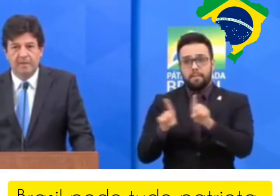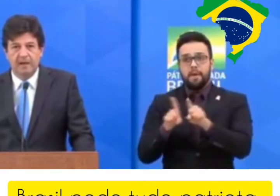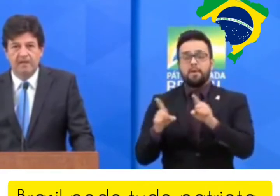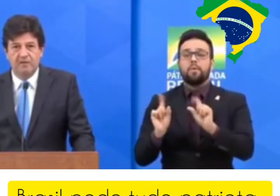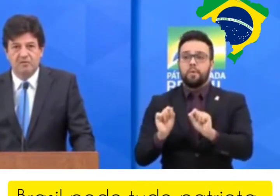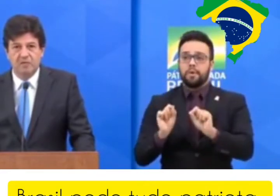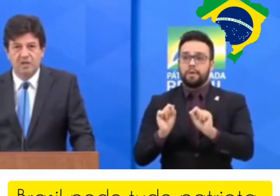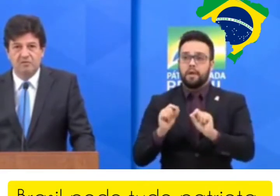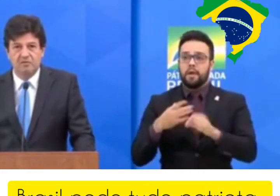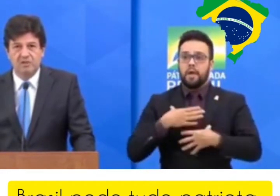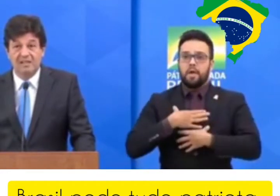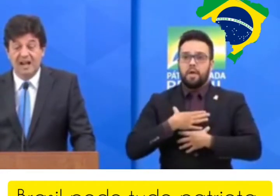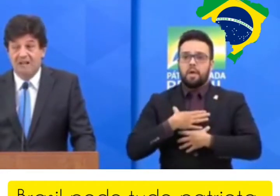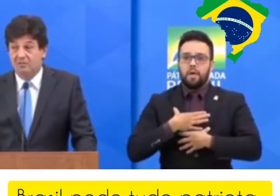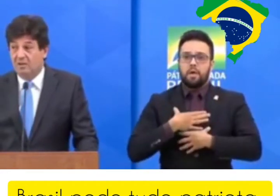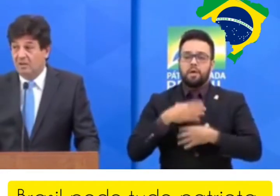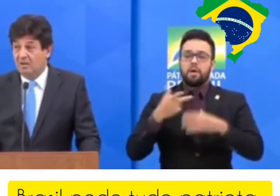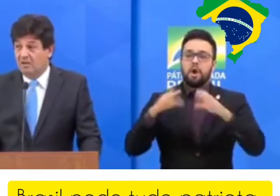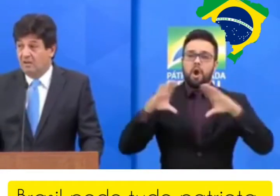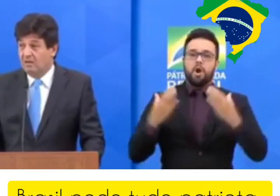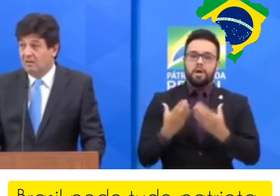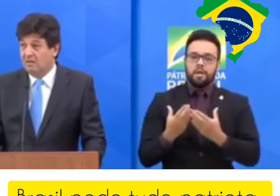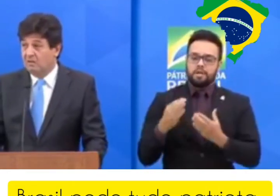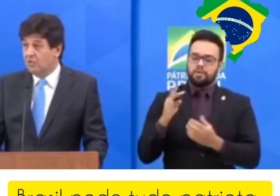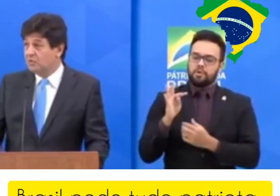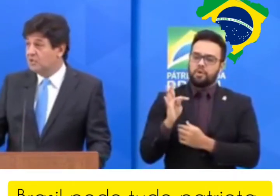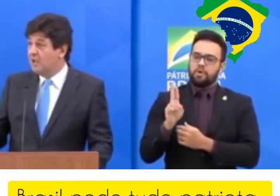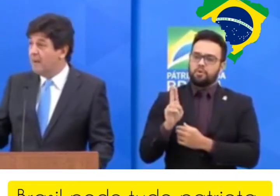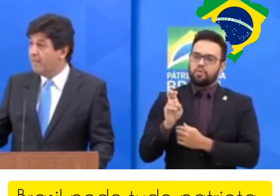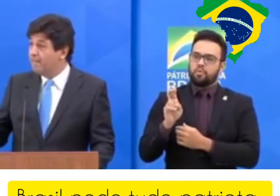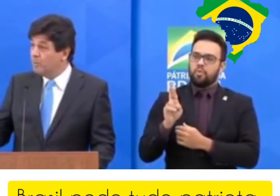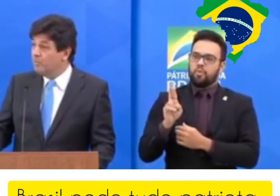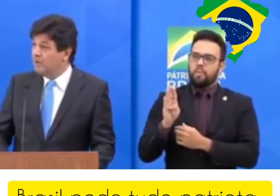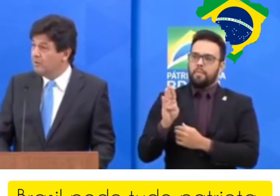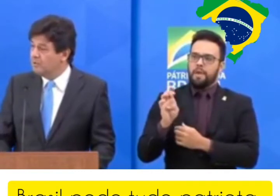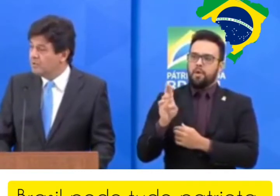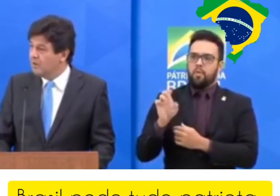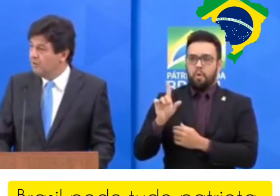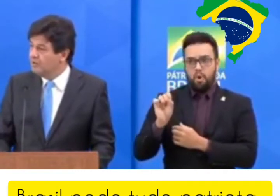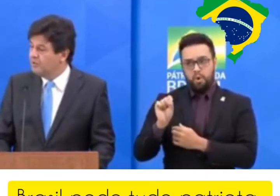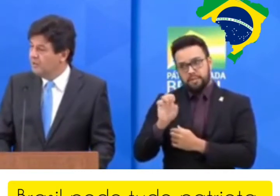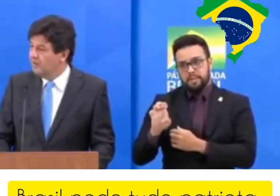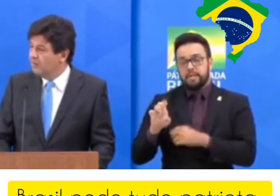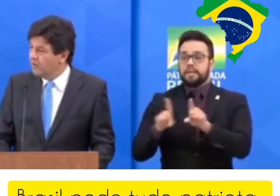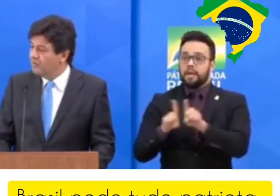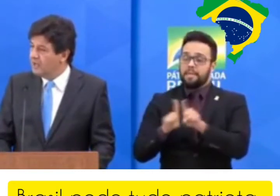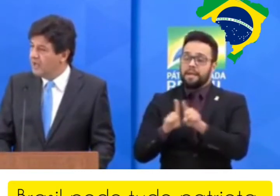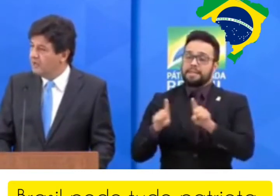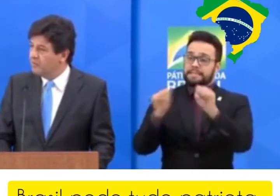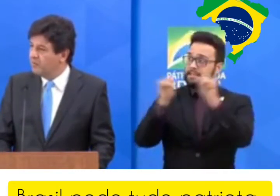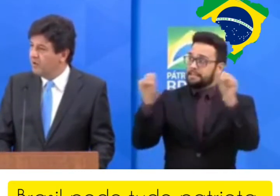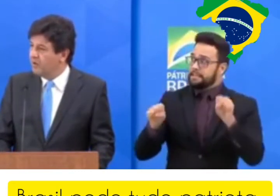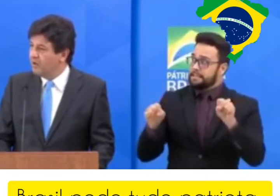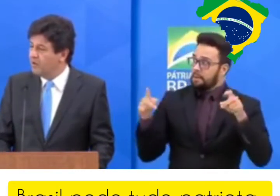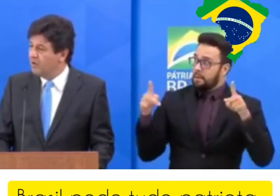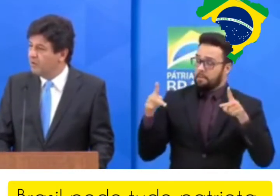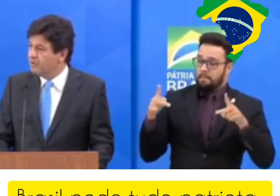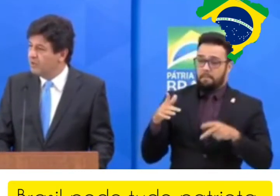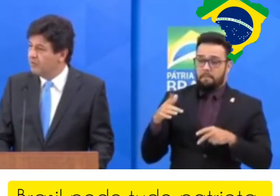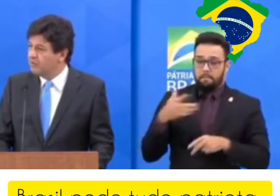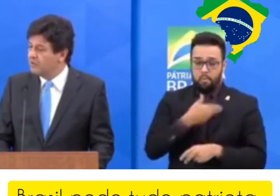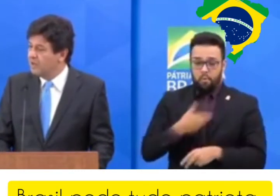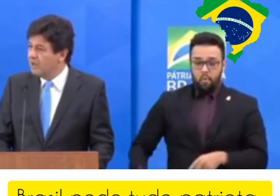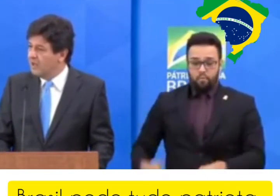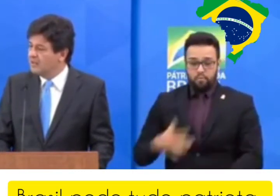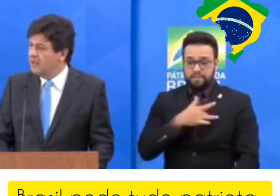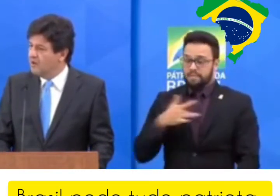e pela primeira vez um ministro de Estado de um sistema público de saúde foi convidado para o Fórum Econômico